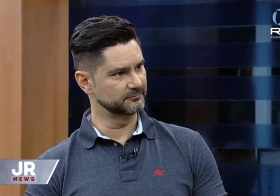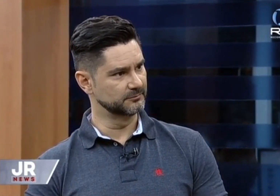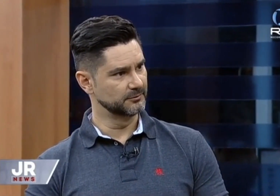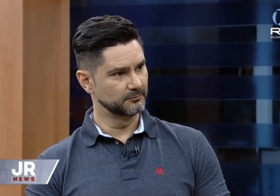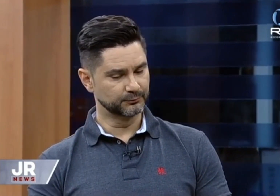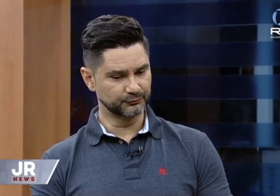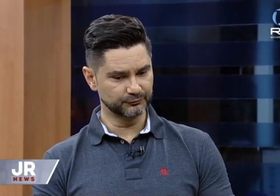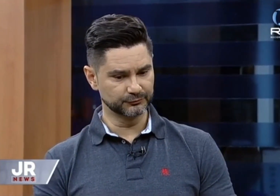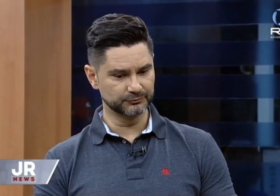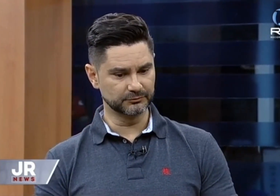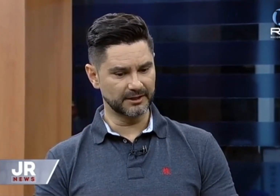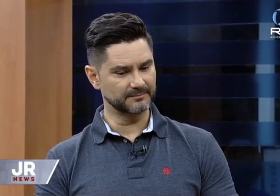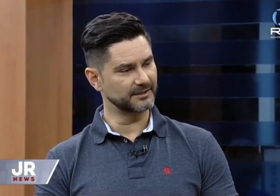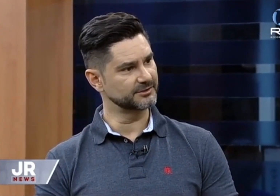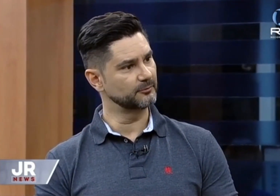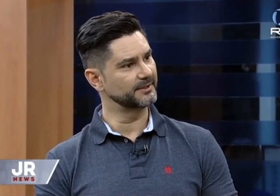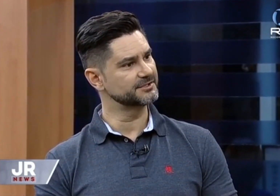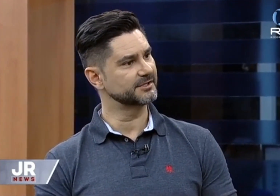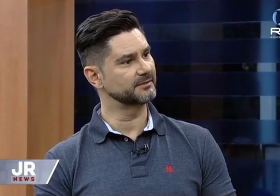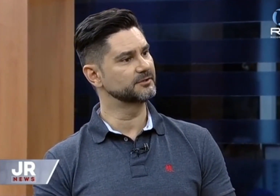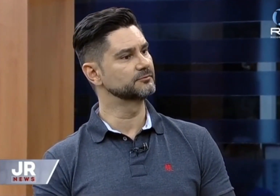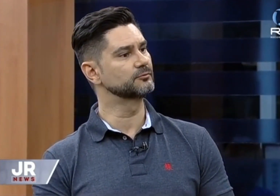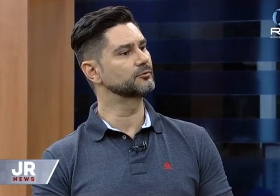comunicação, para o surdo a imagem ela opera diretamente